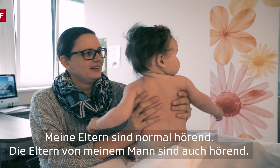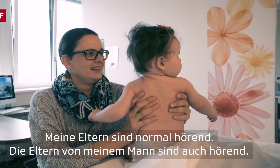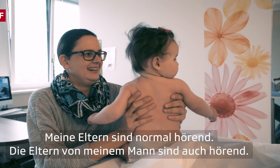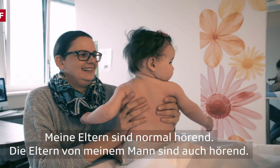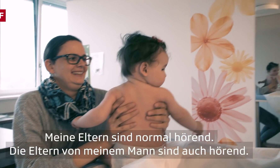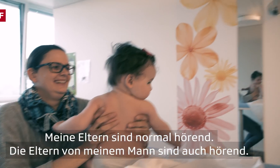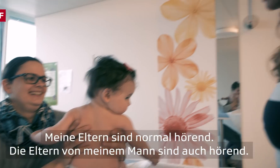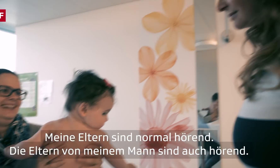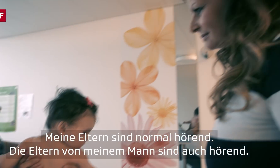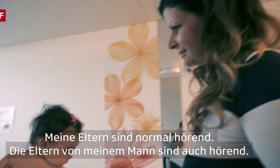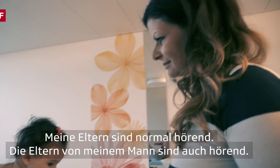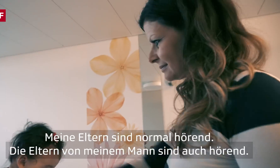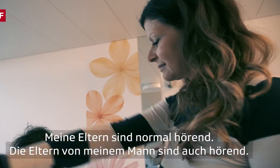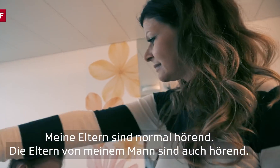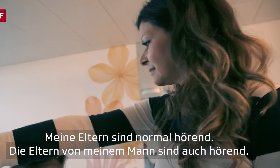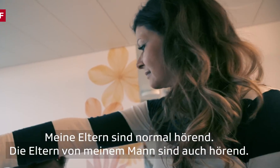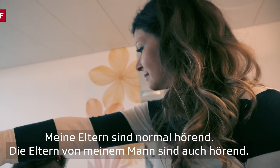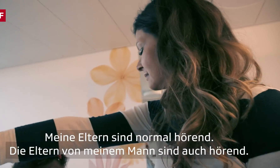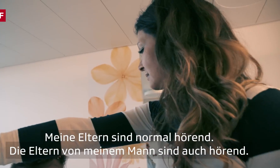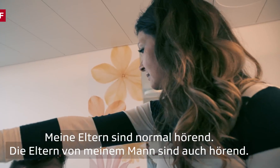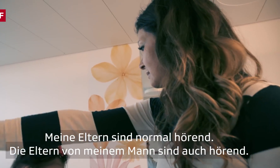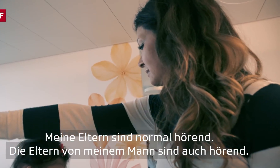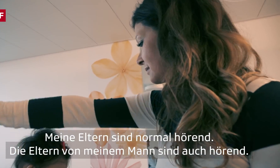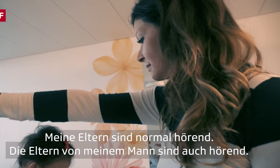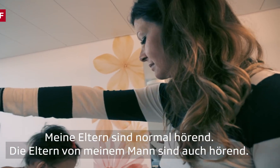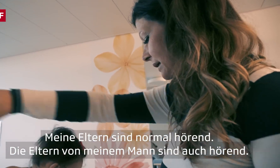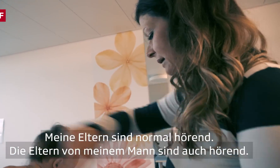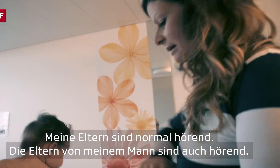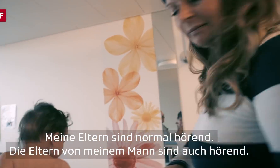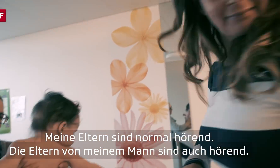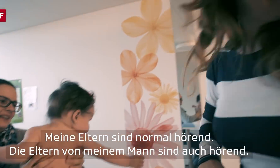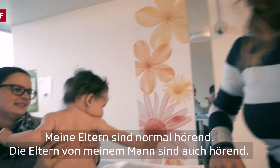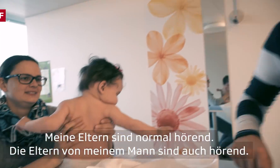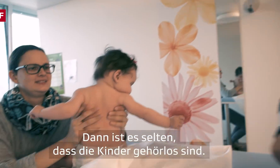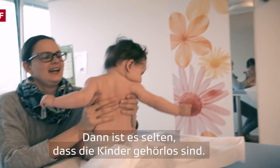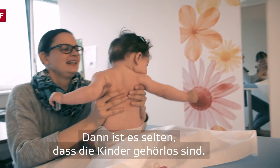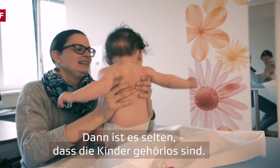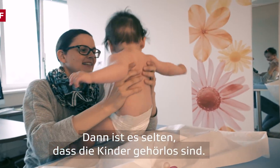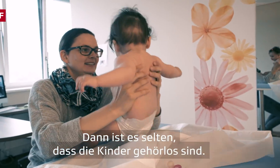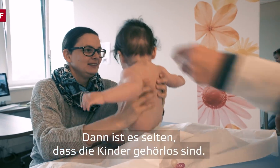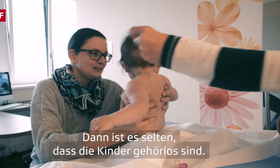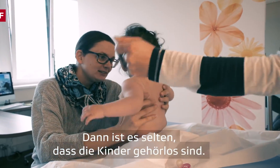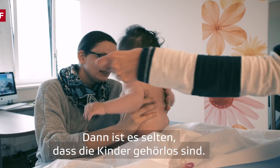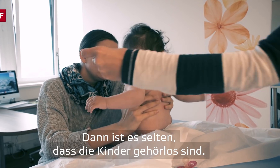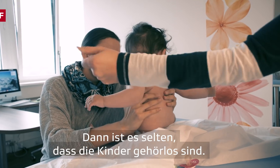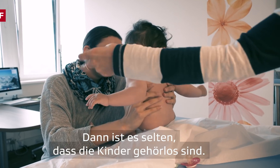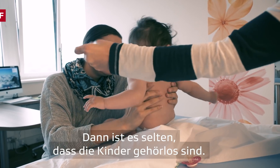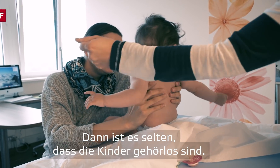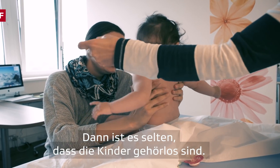Meine Eltern sind nochmal hören und mein Mann Eltern auch nochmal hören. Und dann kommt das Zeichen bei den